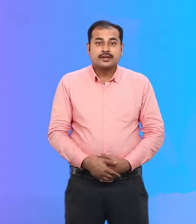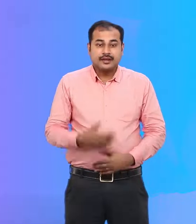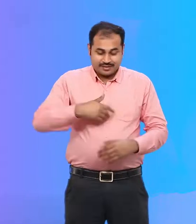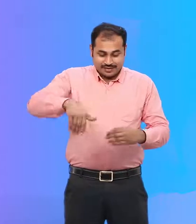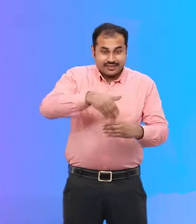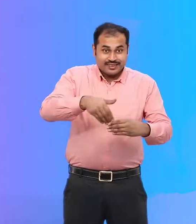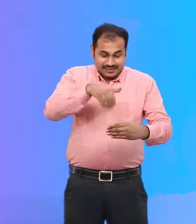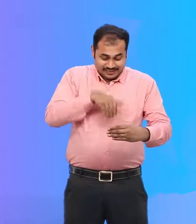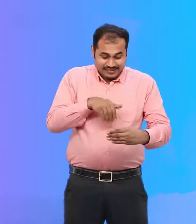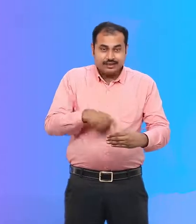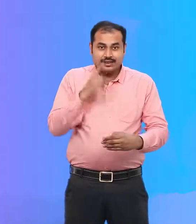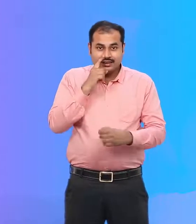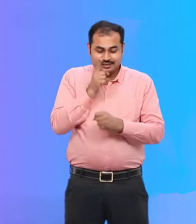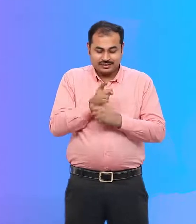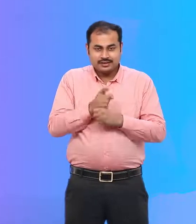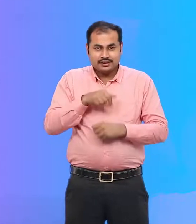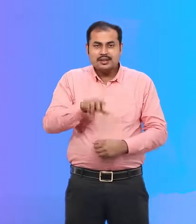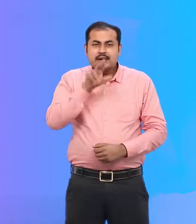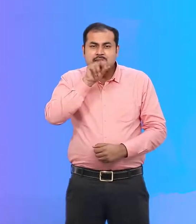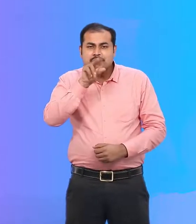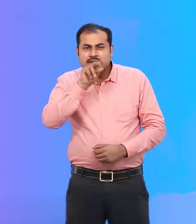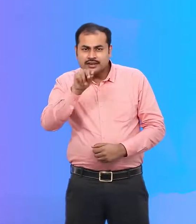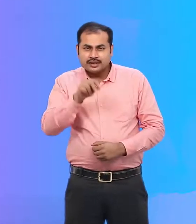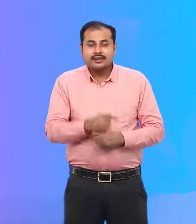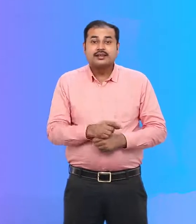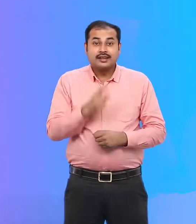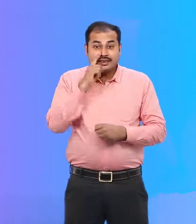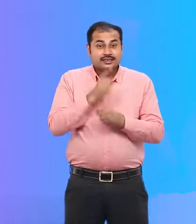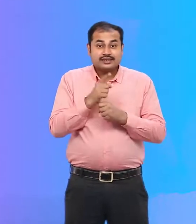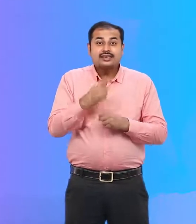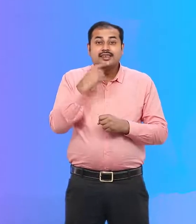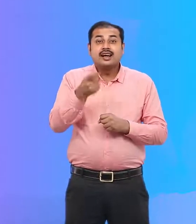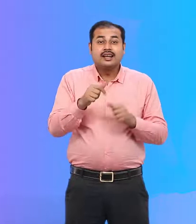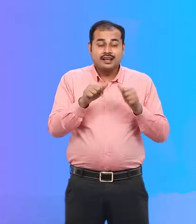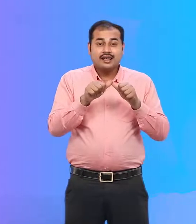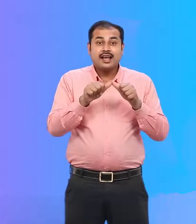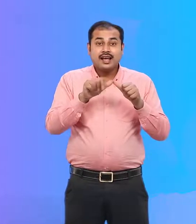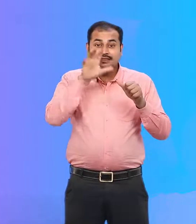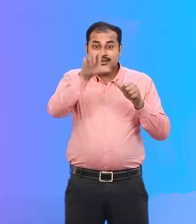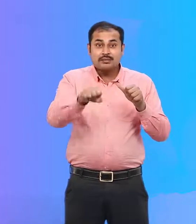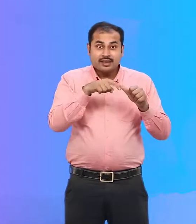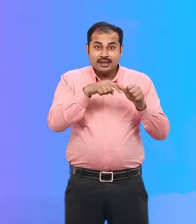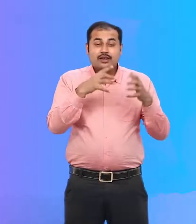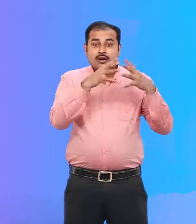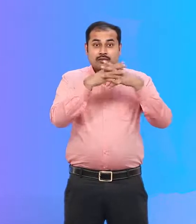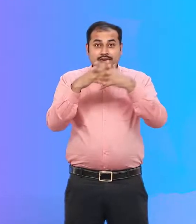हैं और पीछे से शिक्षिका की आवाज आ रही है शिक्षिका कह रही है कि